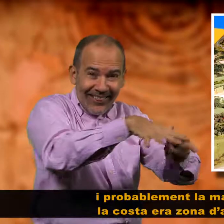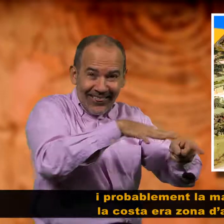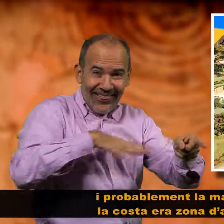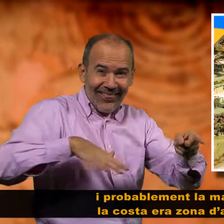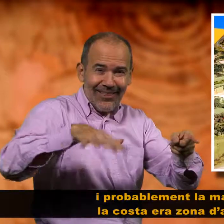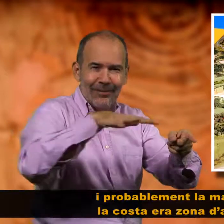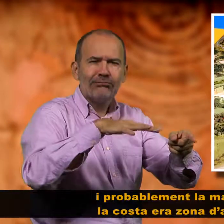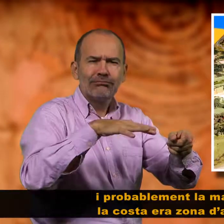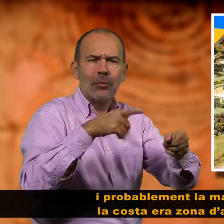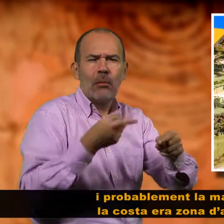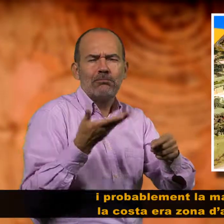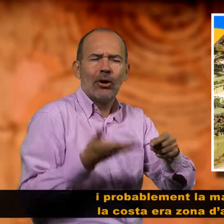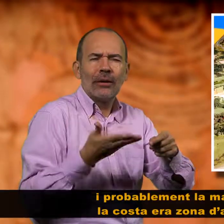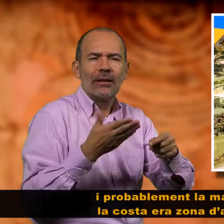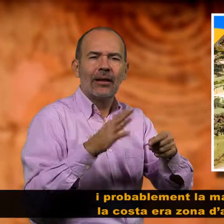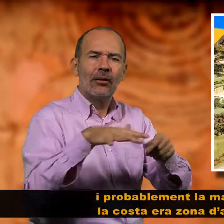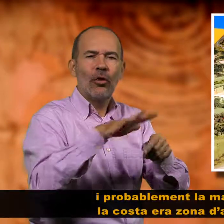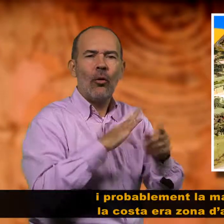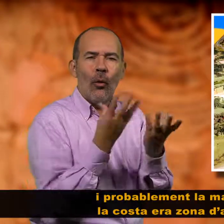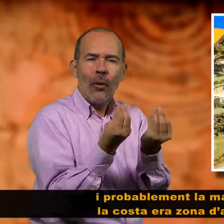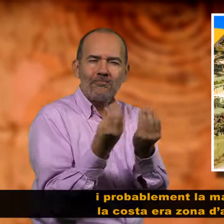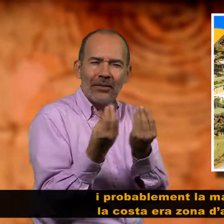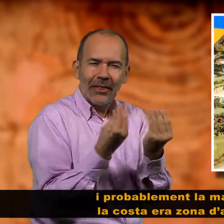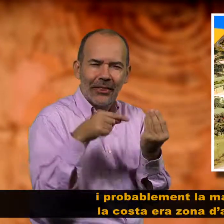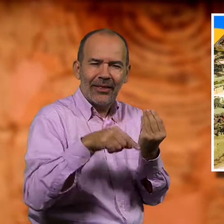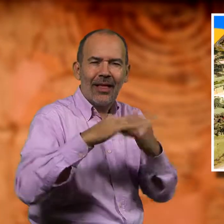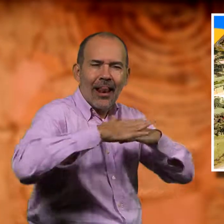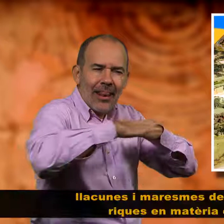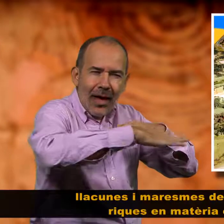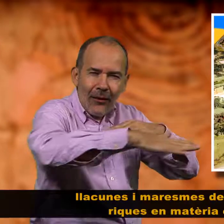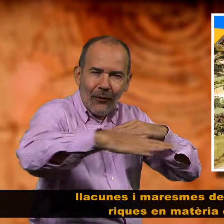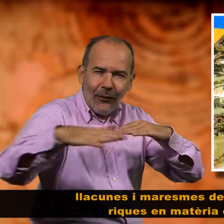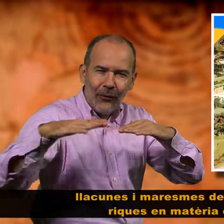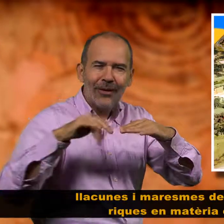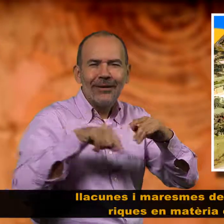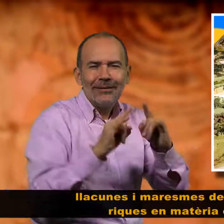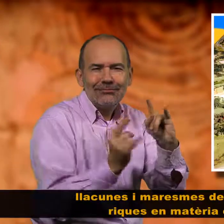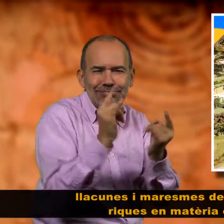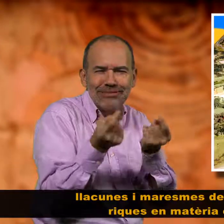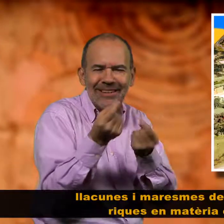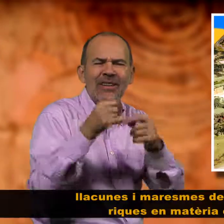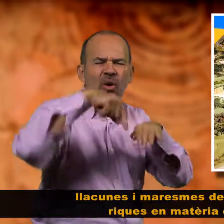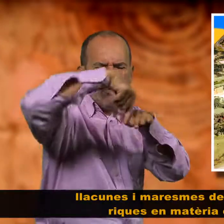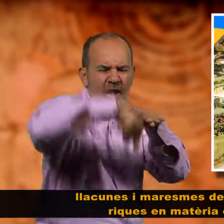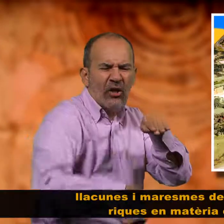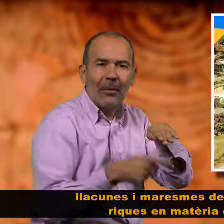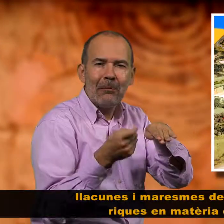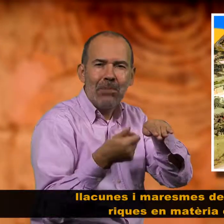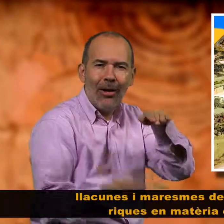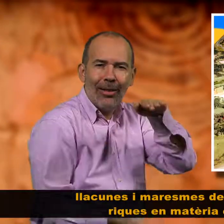d'aiguamolls, llacunes i maresmes de poca fondària riques en matèria orgànica. L'acció del vent donava lloc